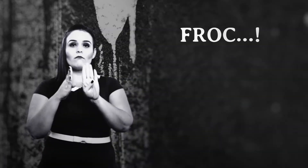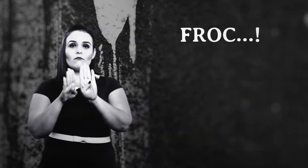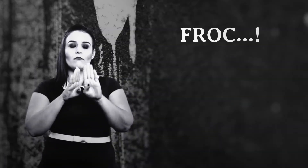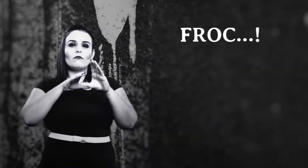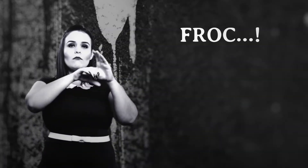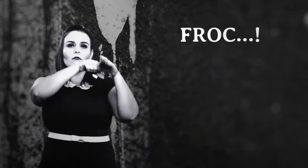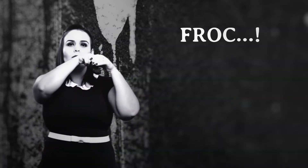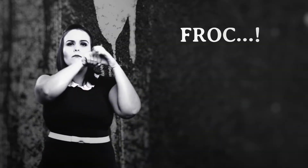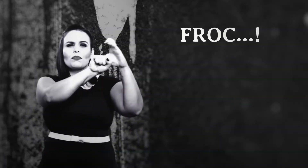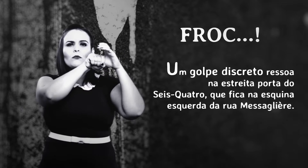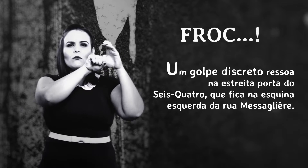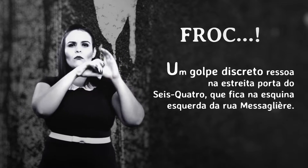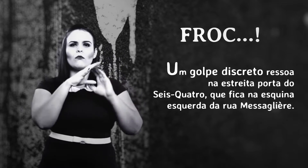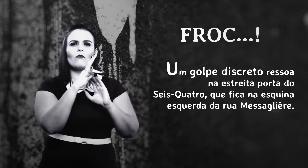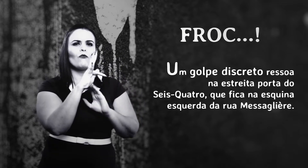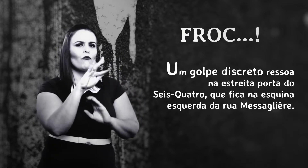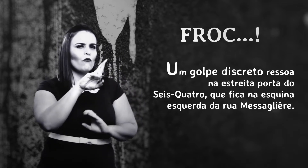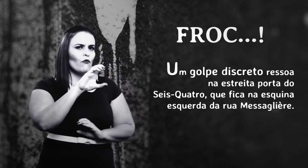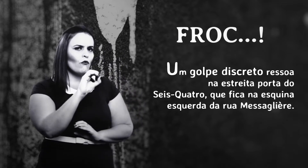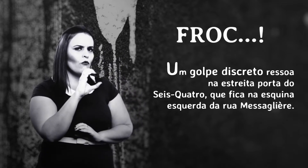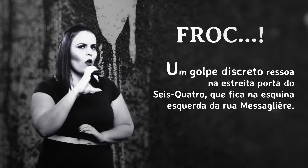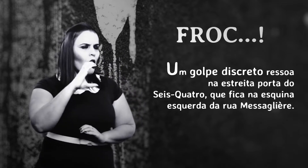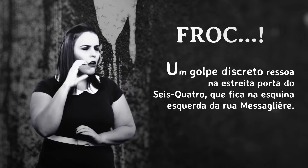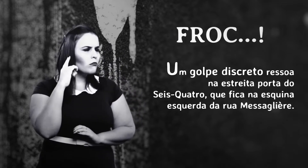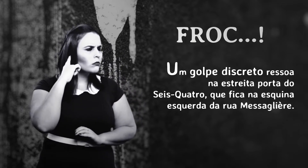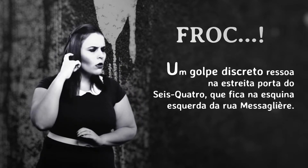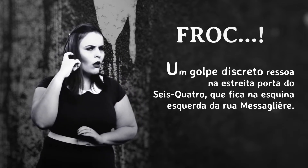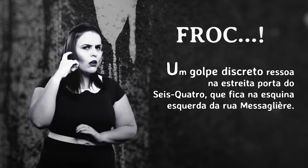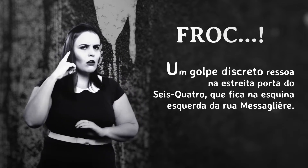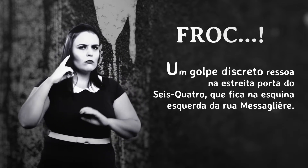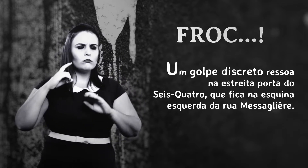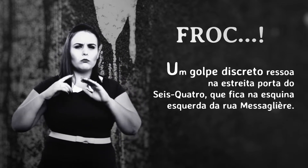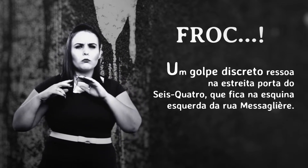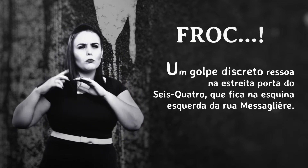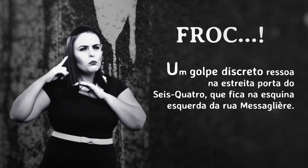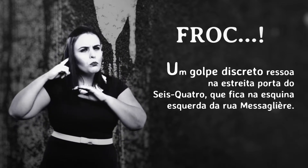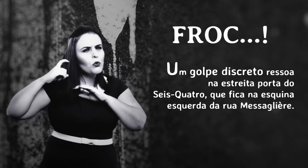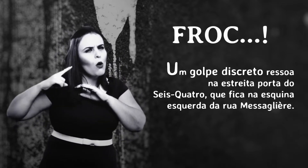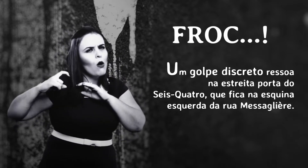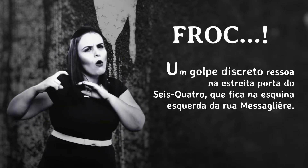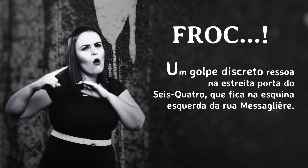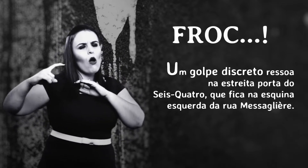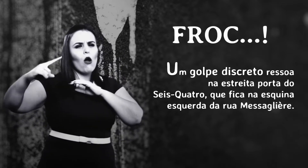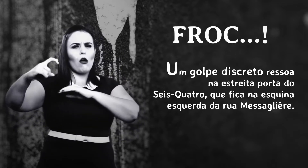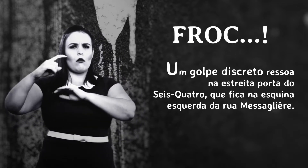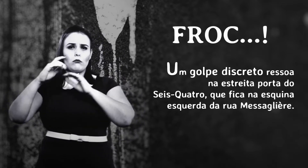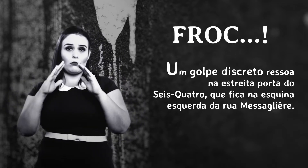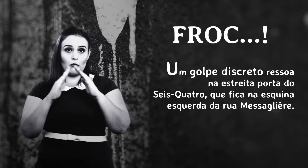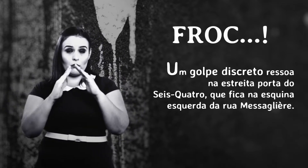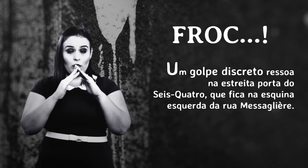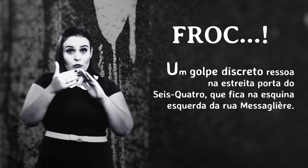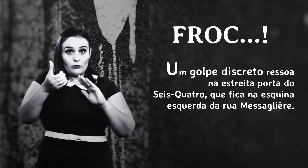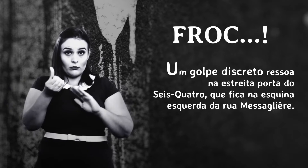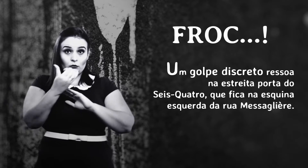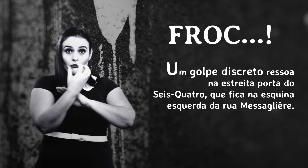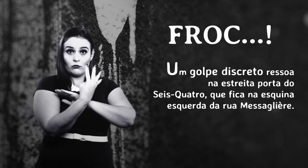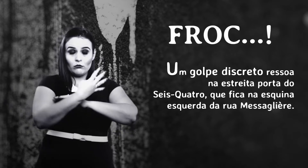Froc. Um golpe discreto ressoa na estreita porta do 64, que fica na esquina esquerda da rua